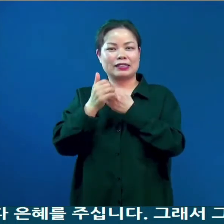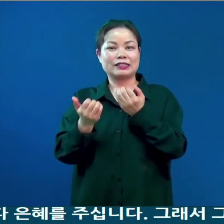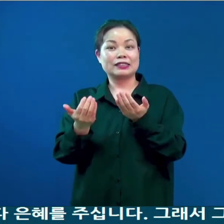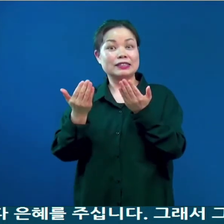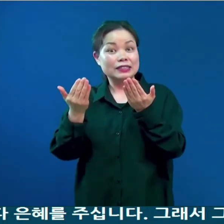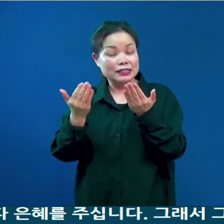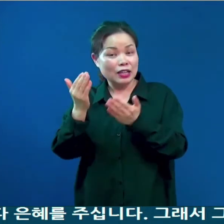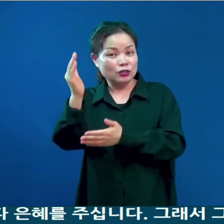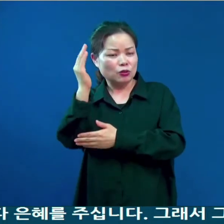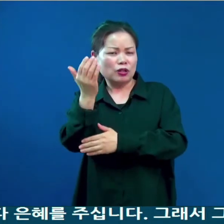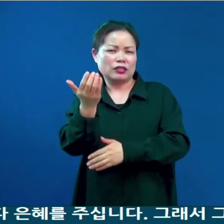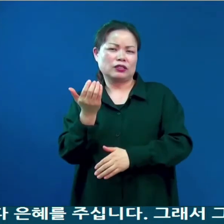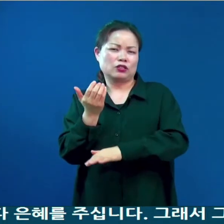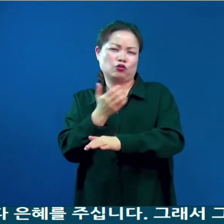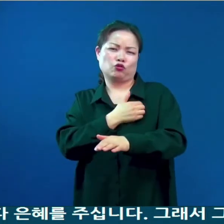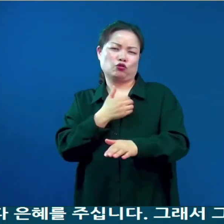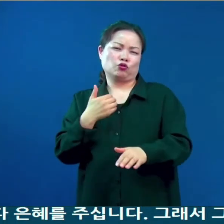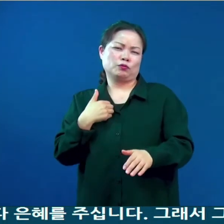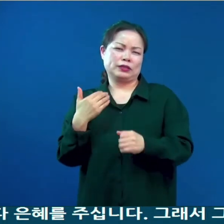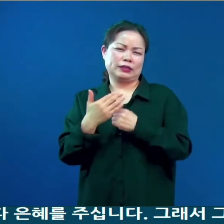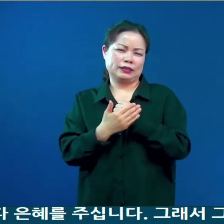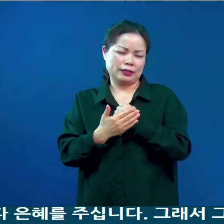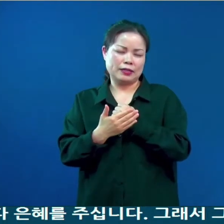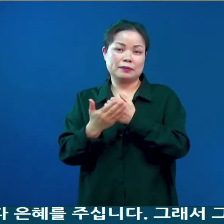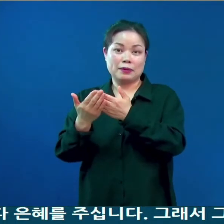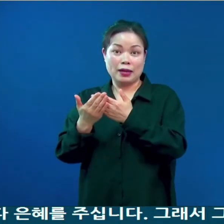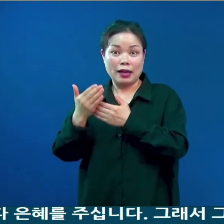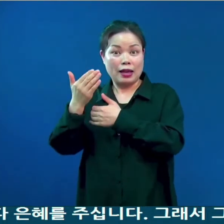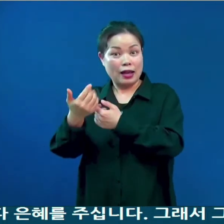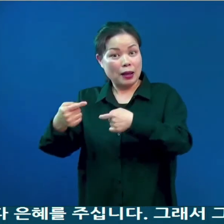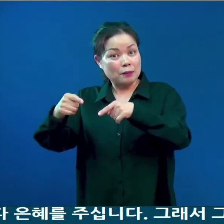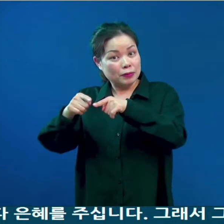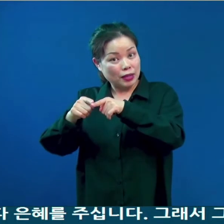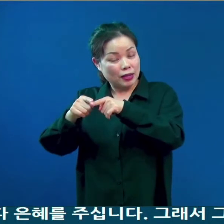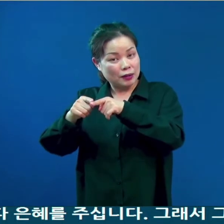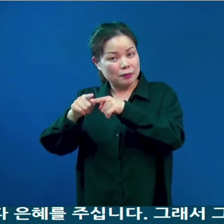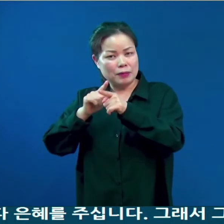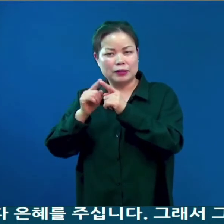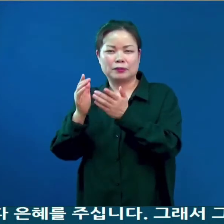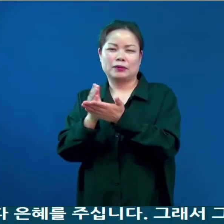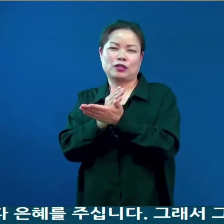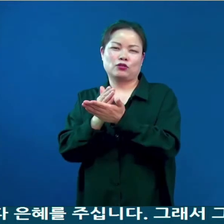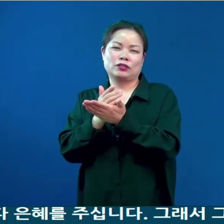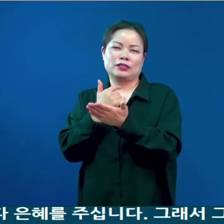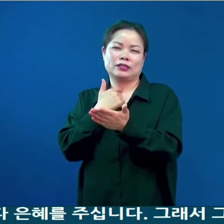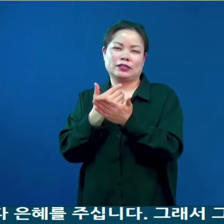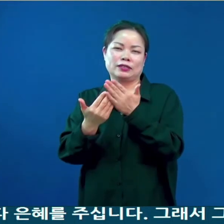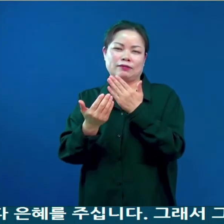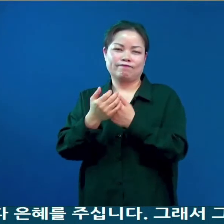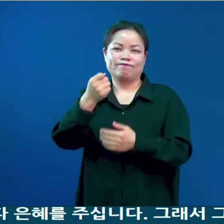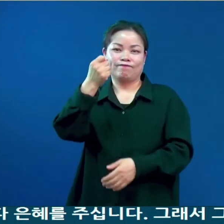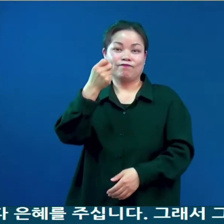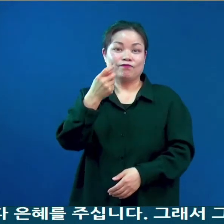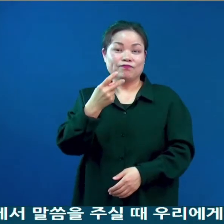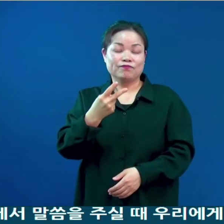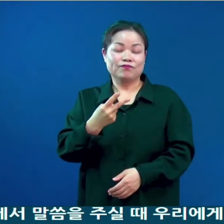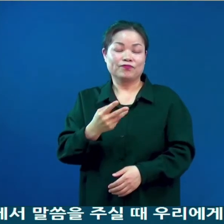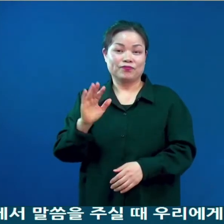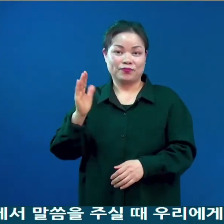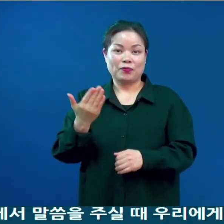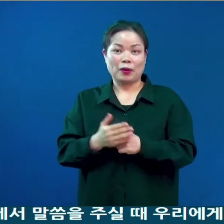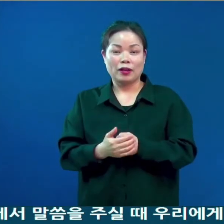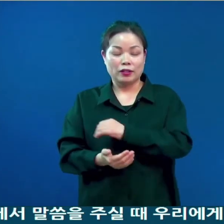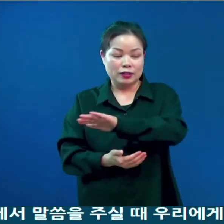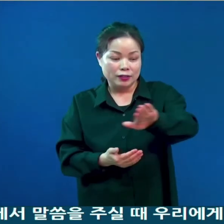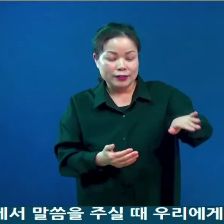때 설교하기 전에 제가 충분히 은혜를 받고 또 함께 말씀을 나누게 되는 경험을 여러 번 하게 됩니다. 사랑하는